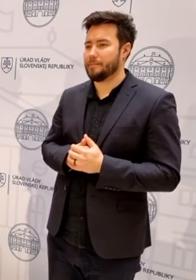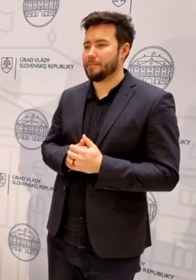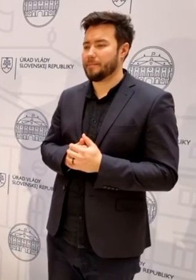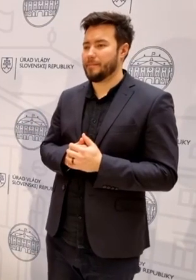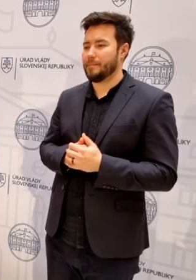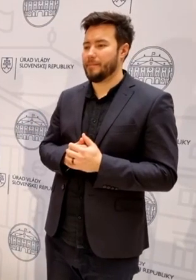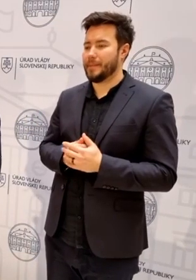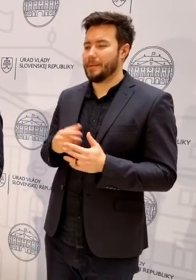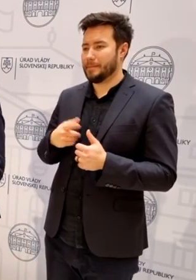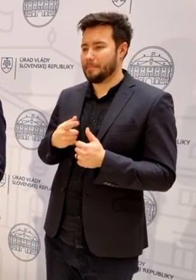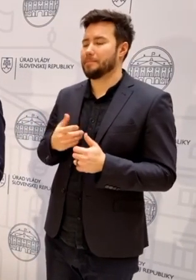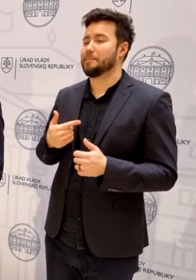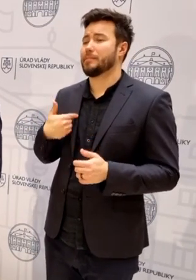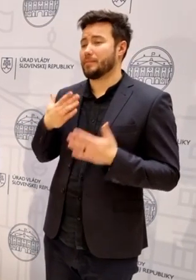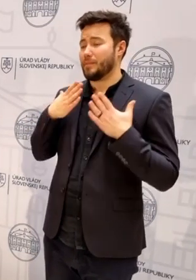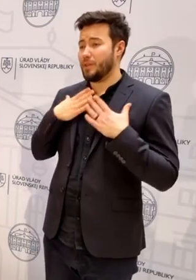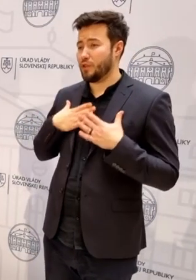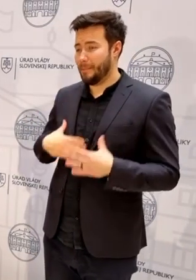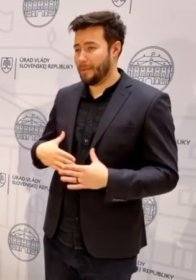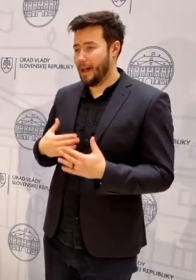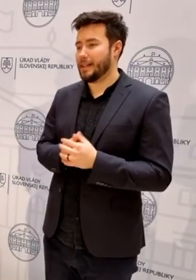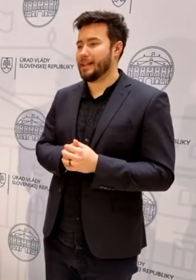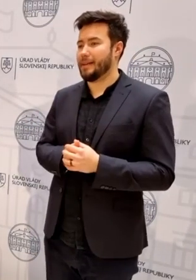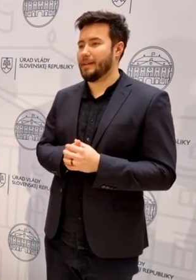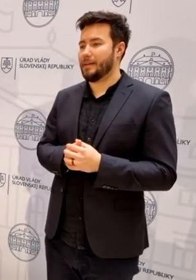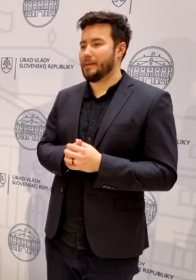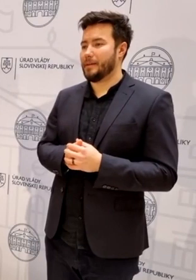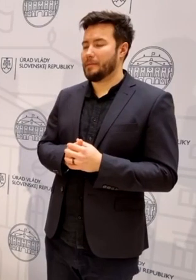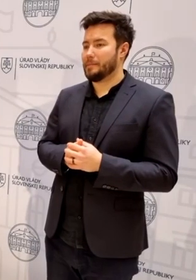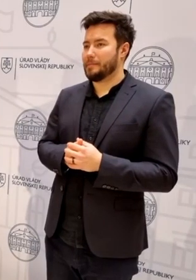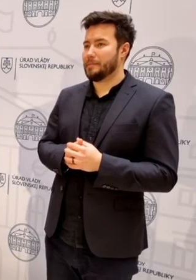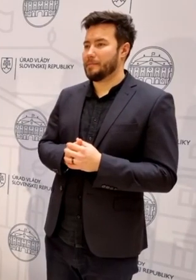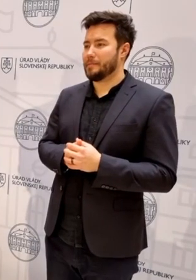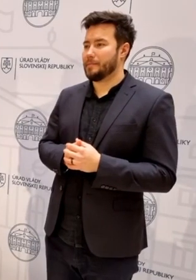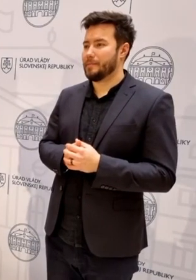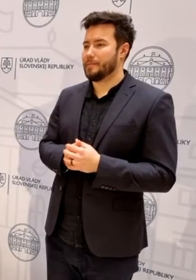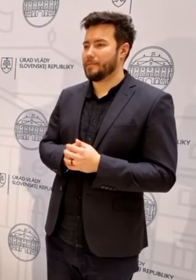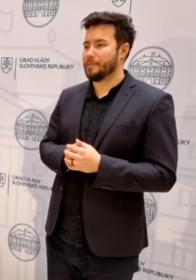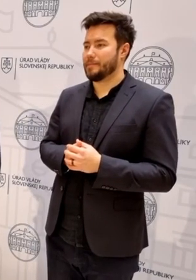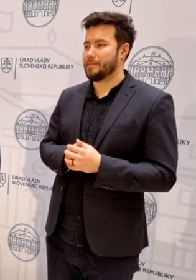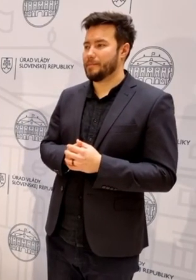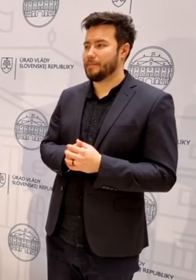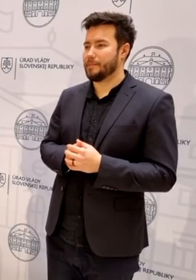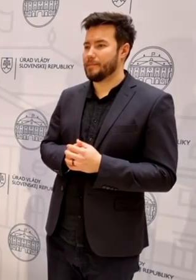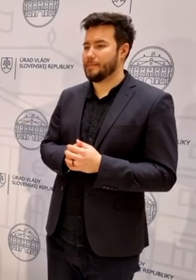Som rád, že aj napriek veľkému